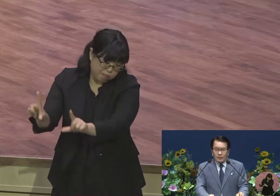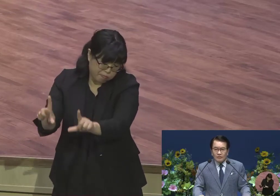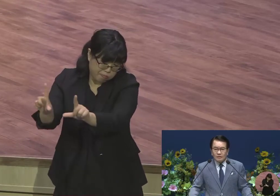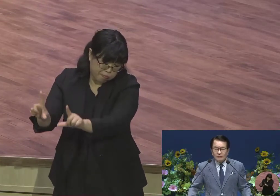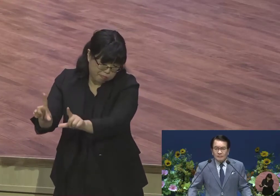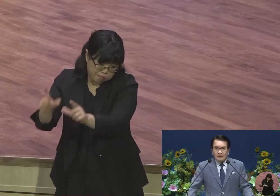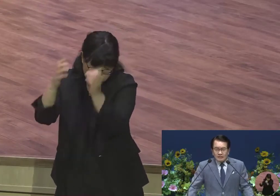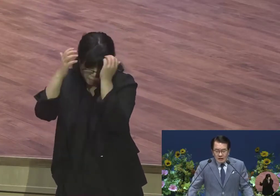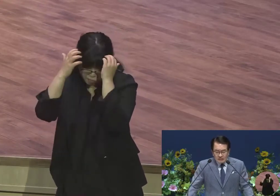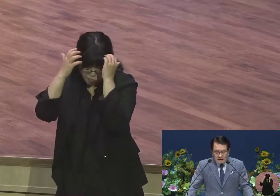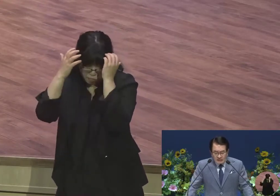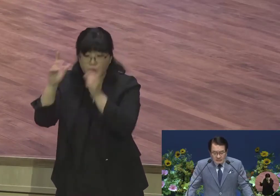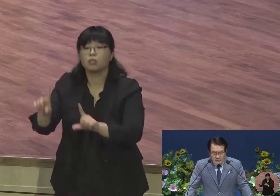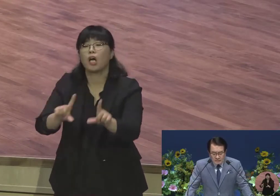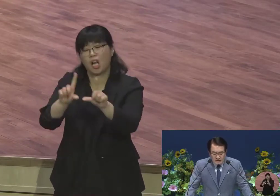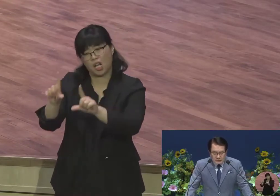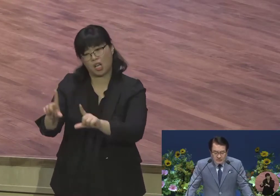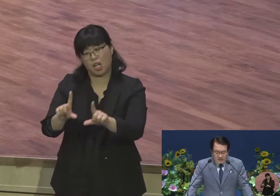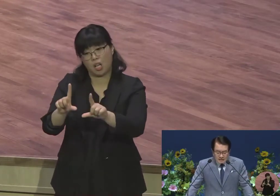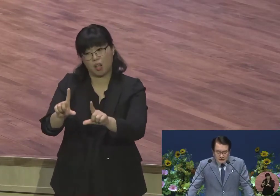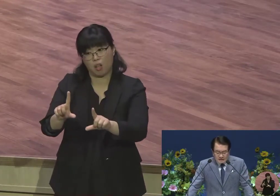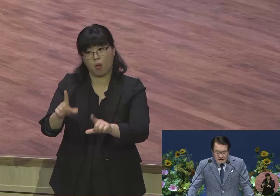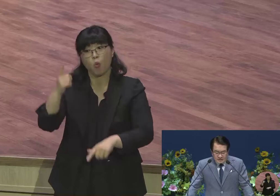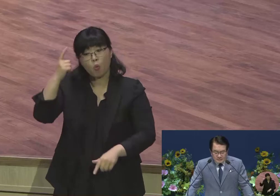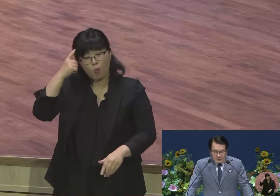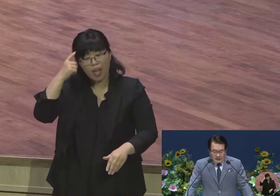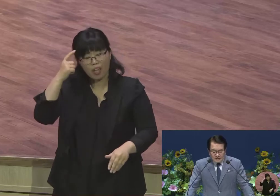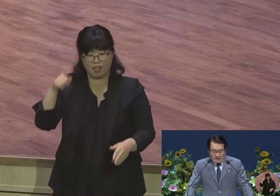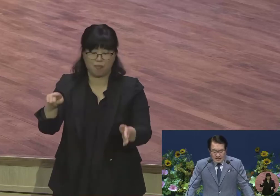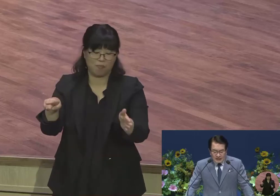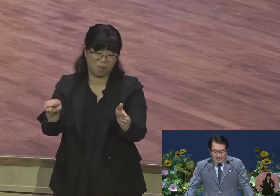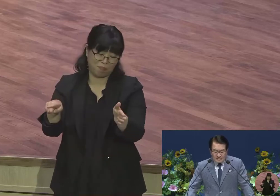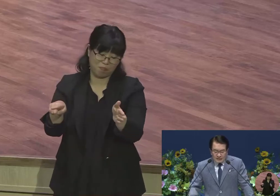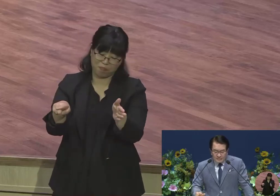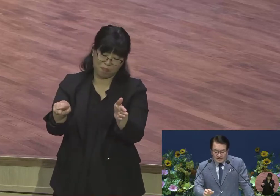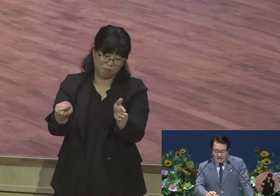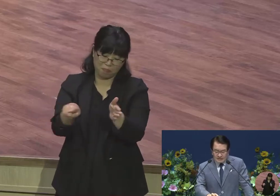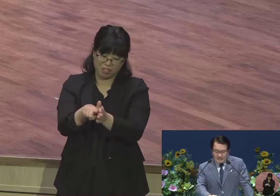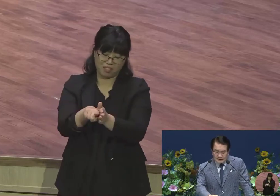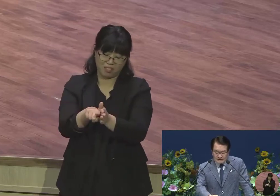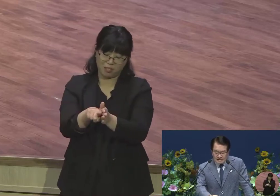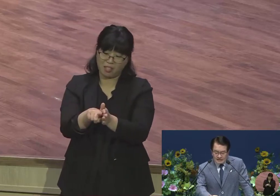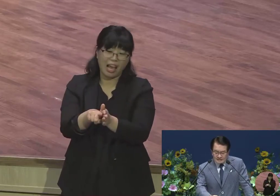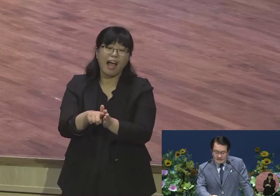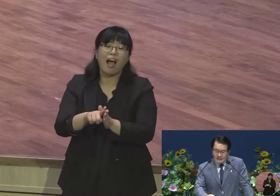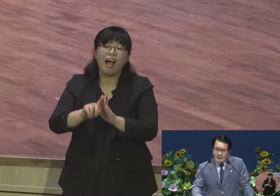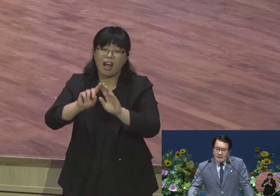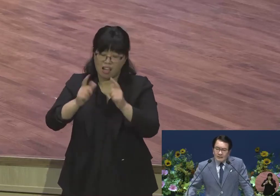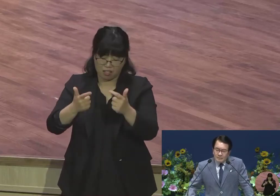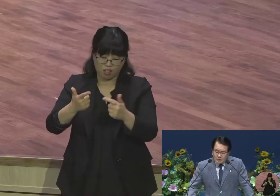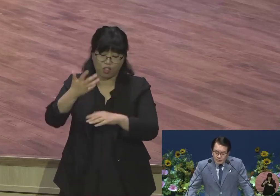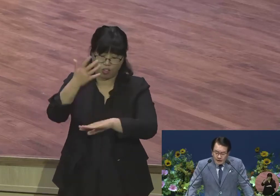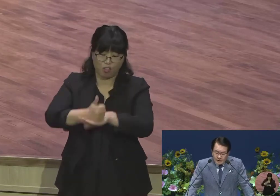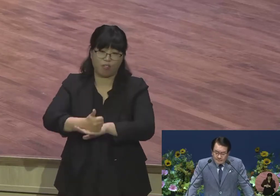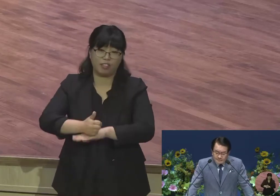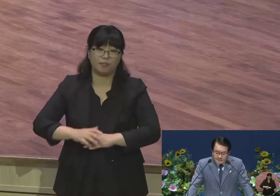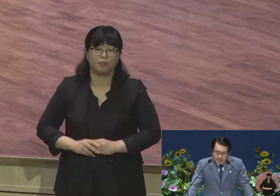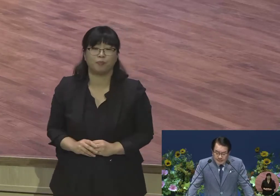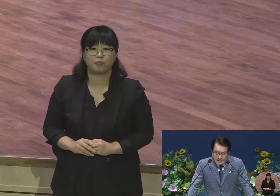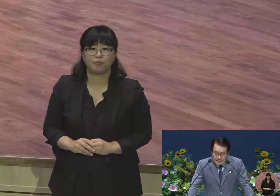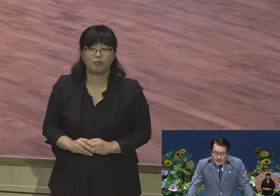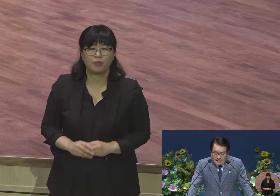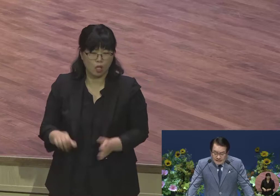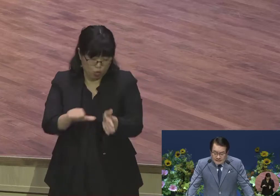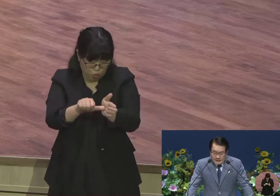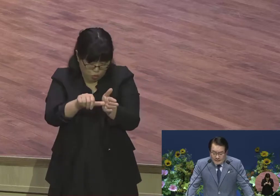고든 맥돌랄드라는 분은 이런 말했습니다 친밀함을 향한 마음이란 책에서 이런 이야기였어요 미국의